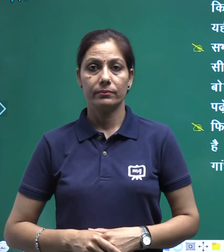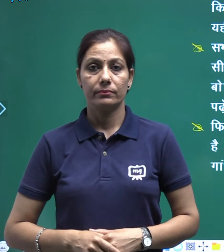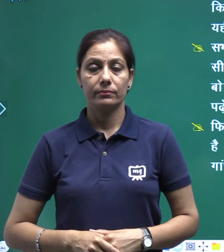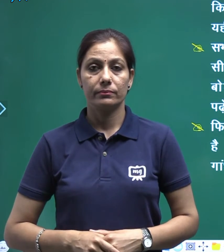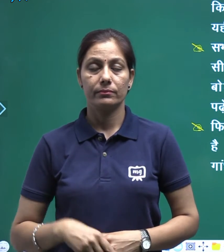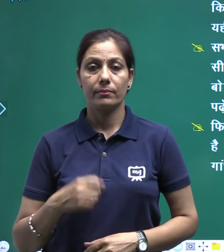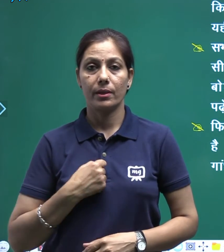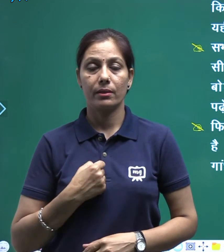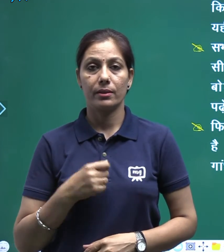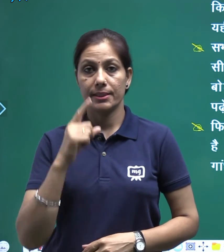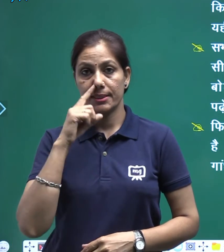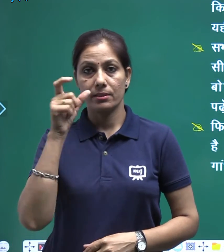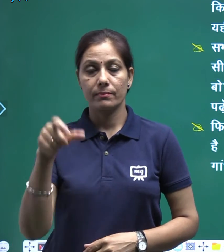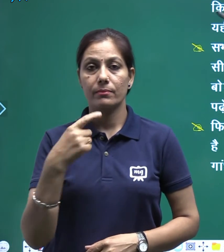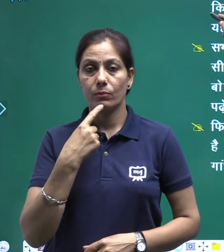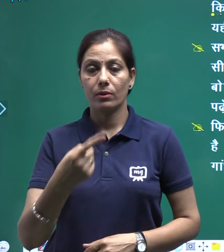मैंने चंपा से कहा कि